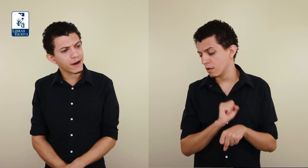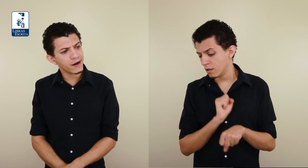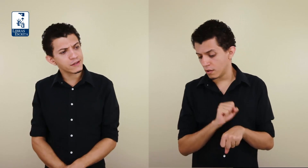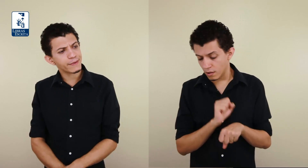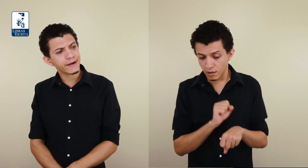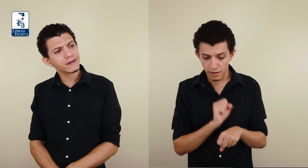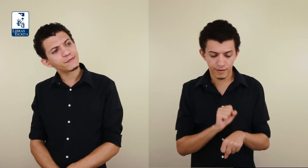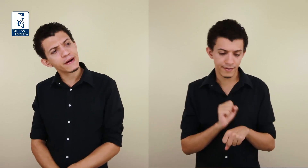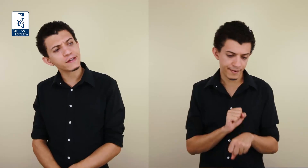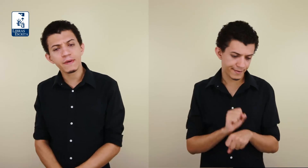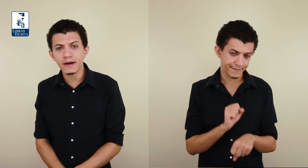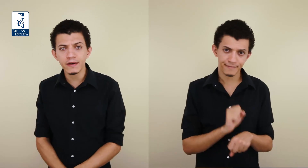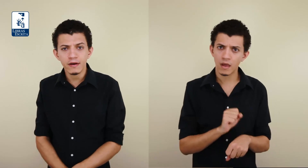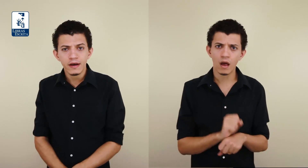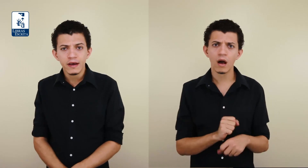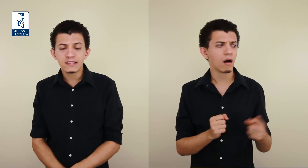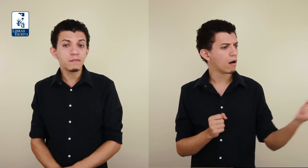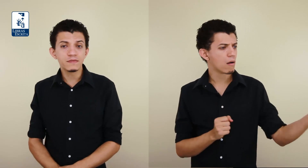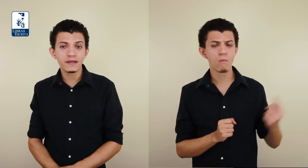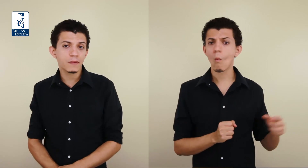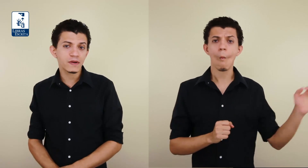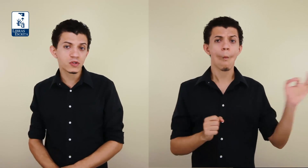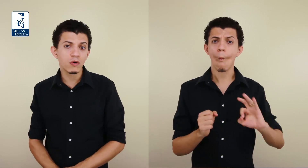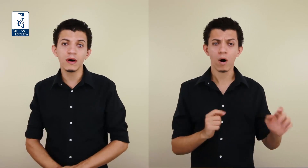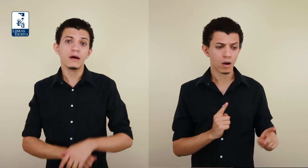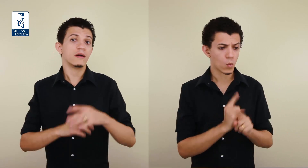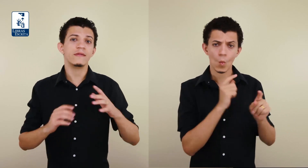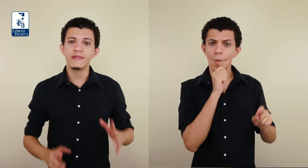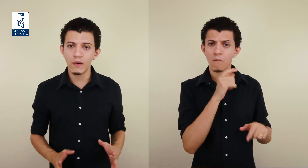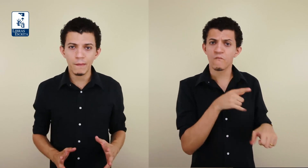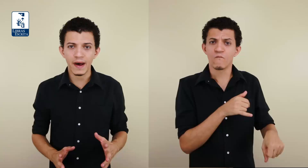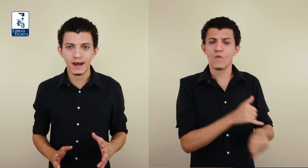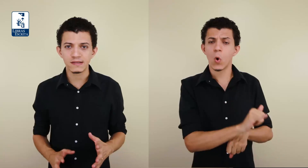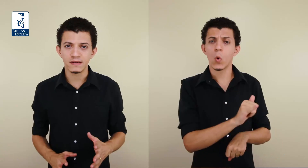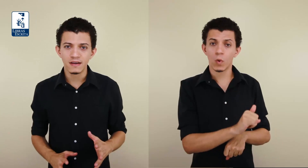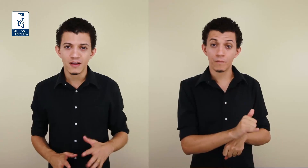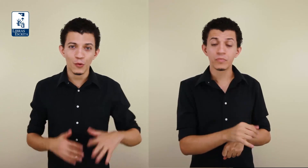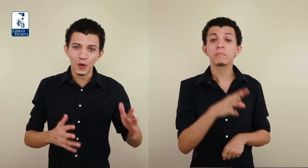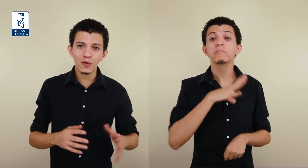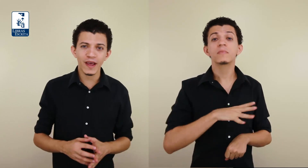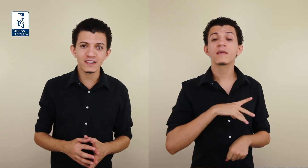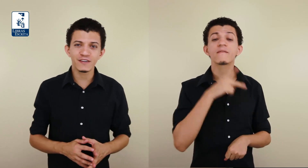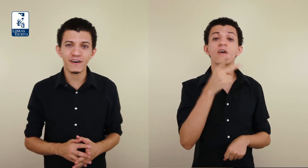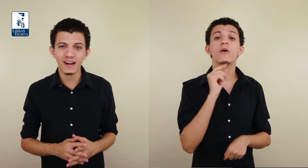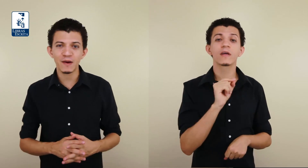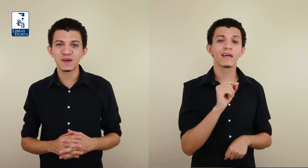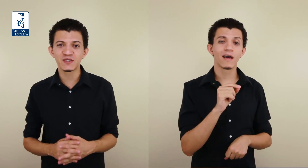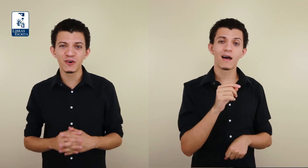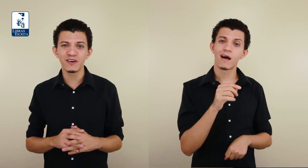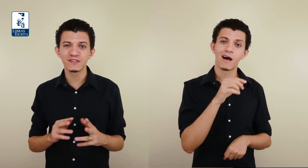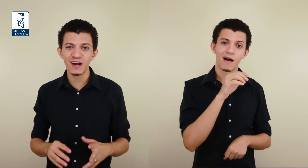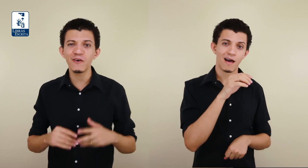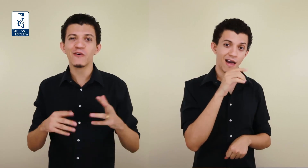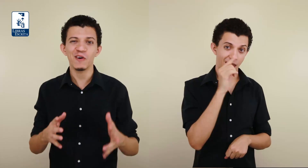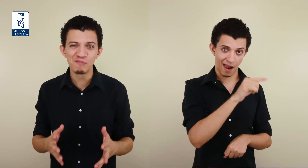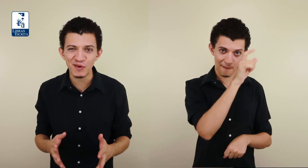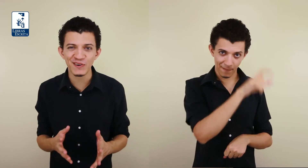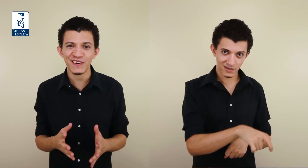esperando, e simplesmente a pessoa não aparece. No português a gente fala que a pessoa nos deu o bolo,